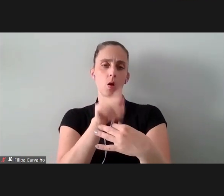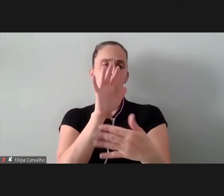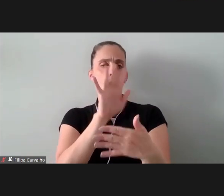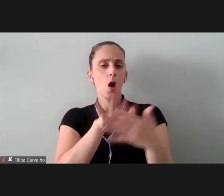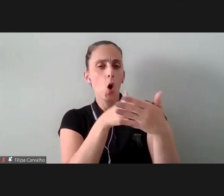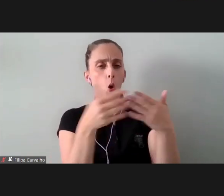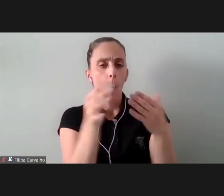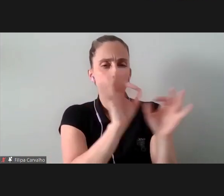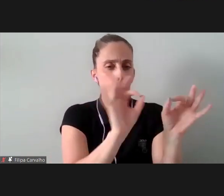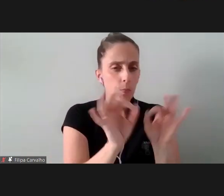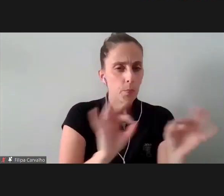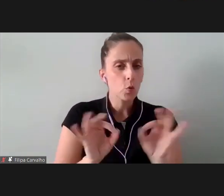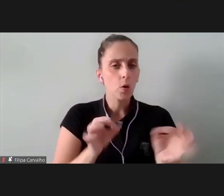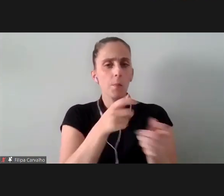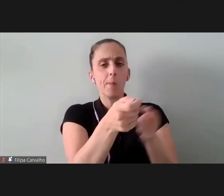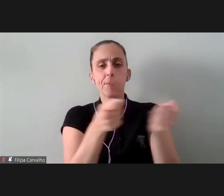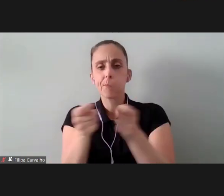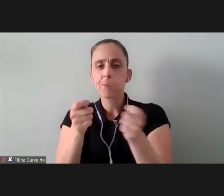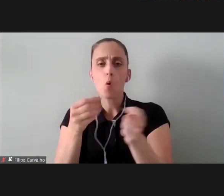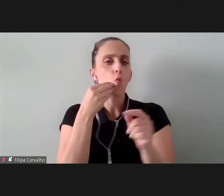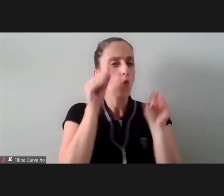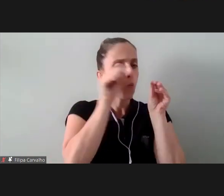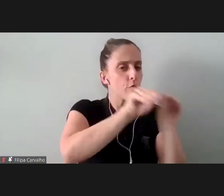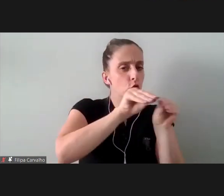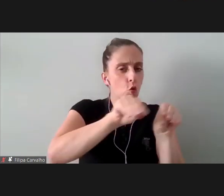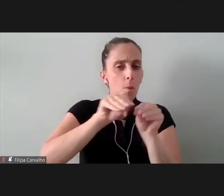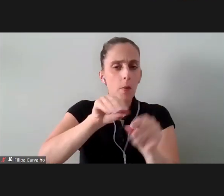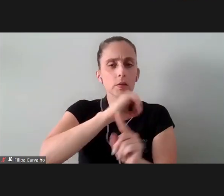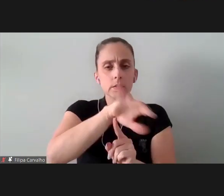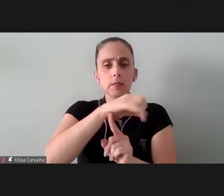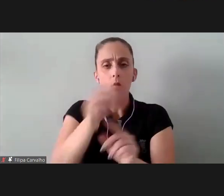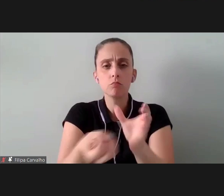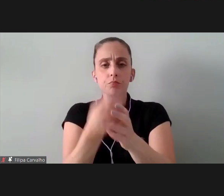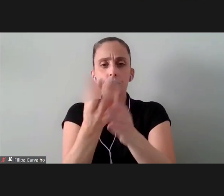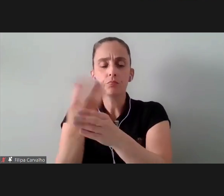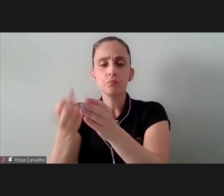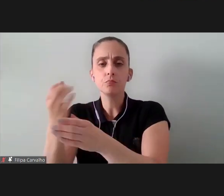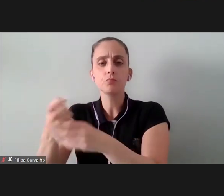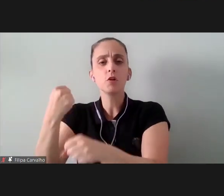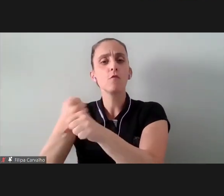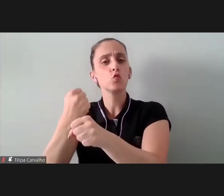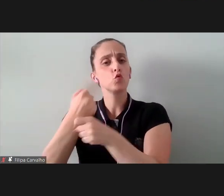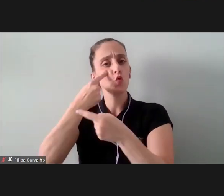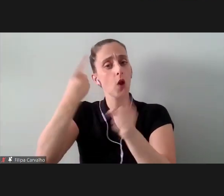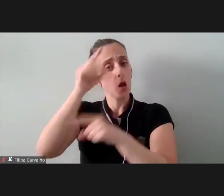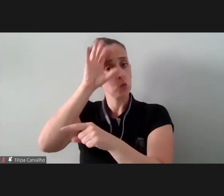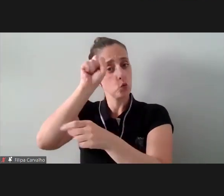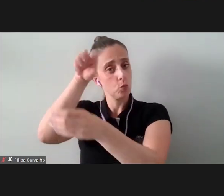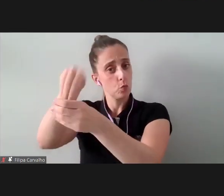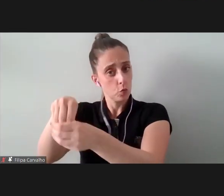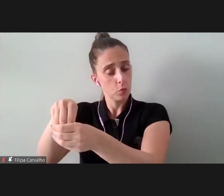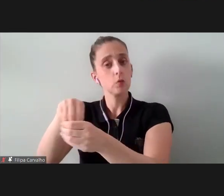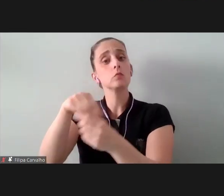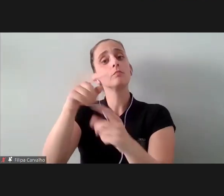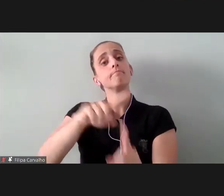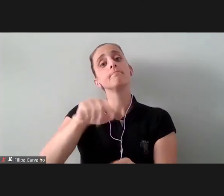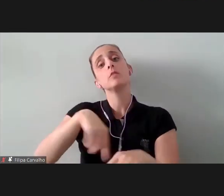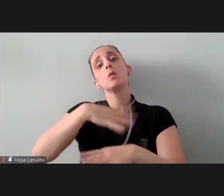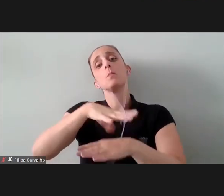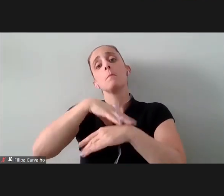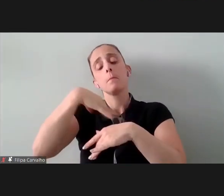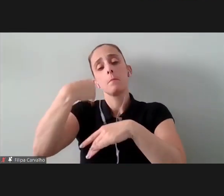e ministrar ações de formações para funcionários públicos. E em